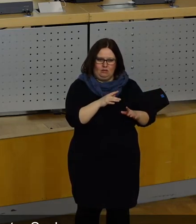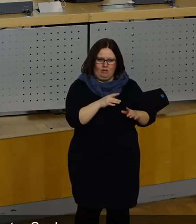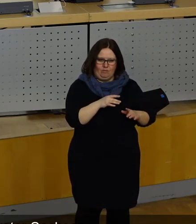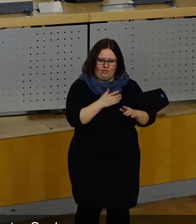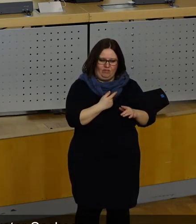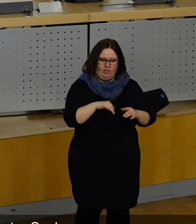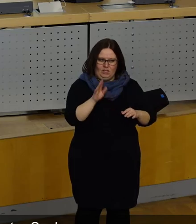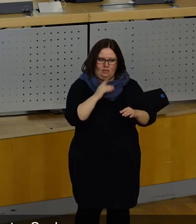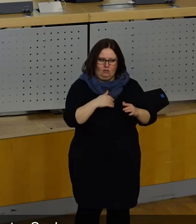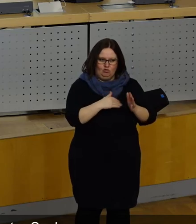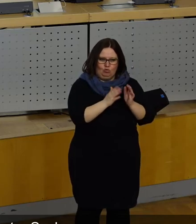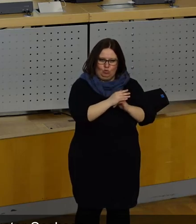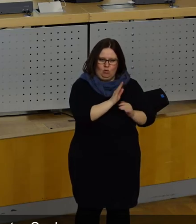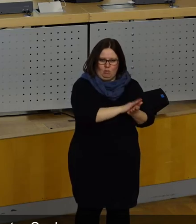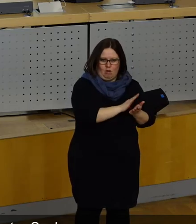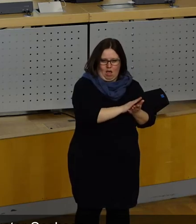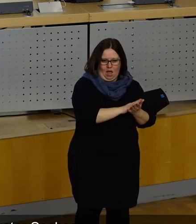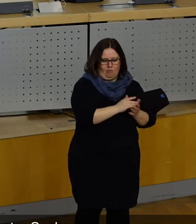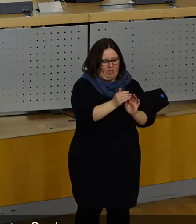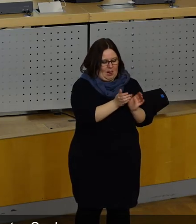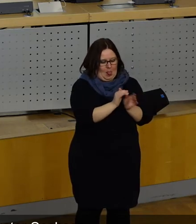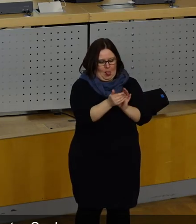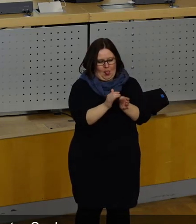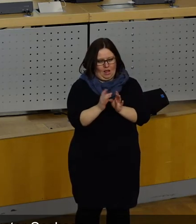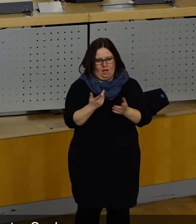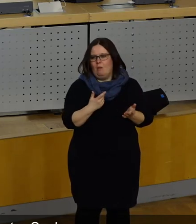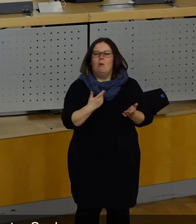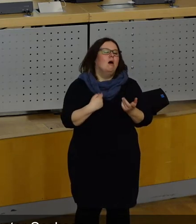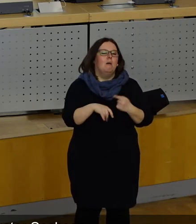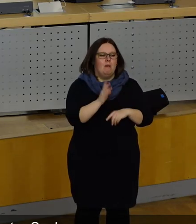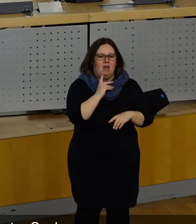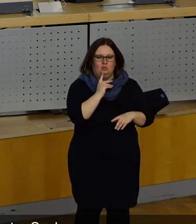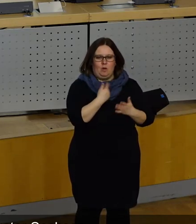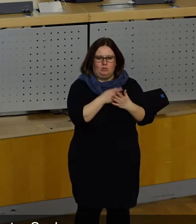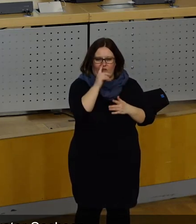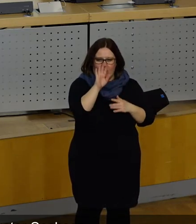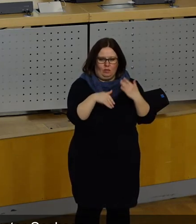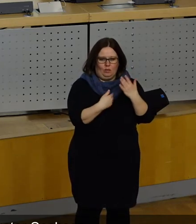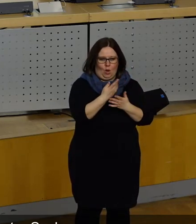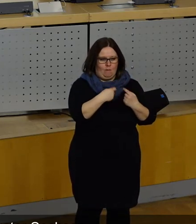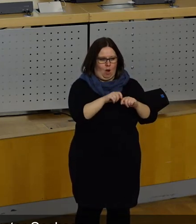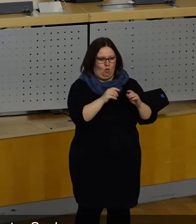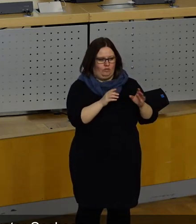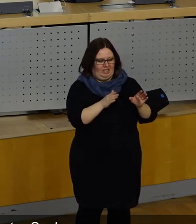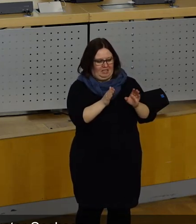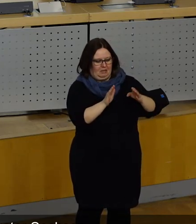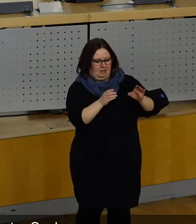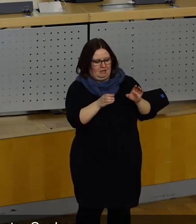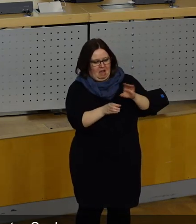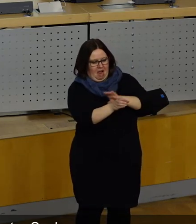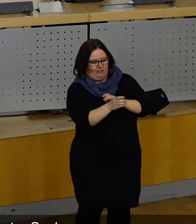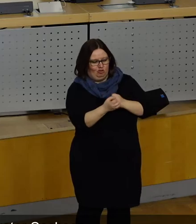historischen Parzellenstruktur. Die ist kleinräumiger, aber oftmals skurril, wenn Sie Neubauten dann mit schrägen Ecken und so weiter